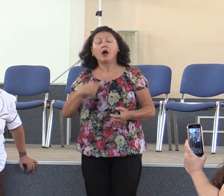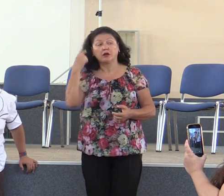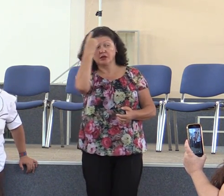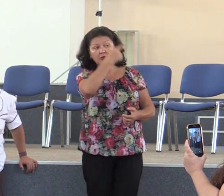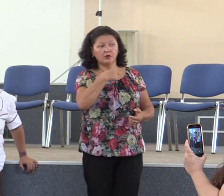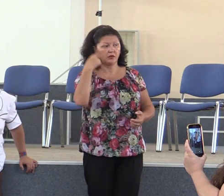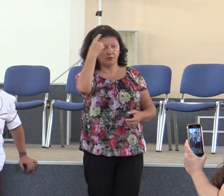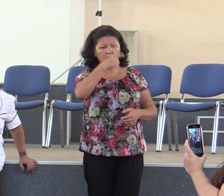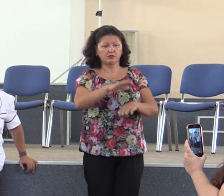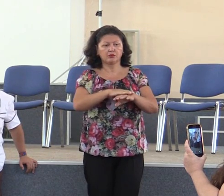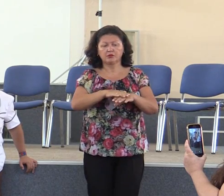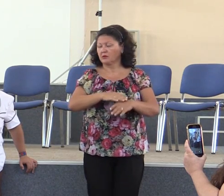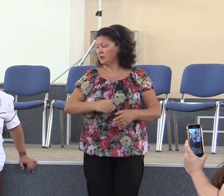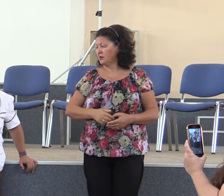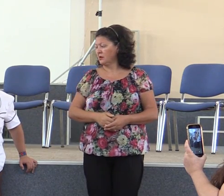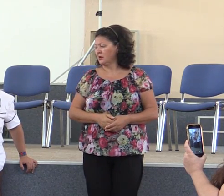Chipu.